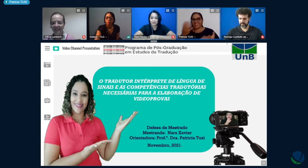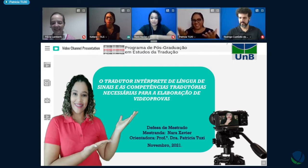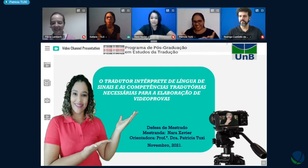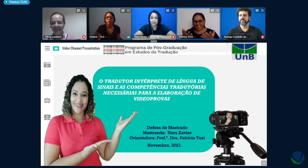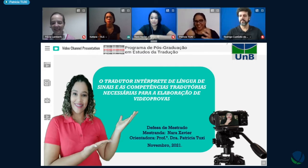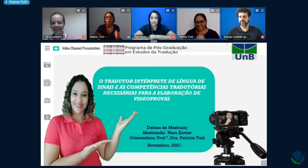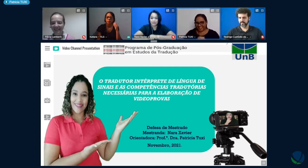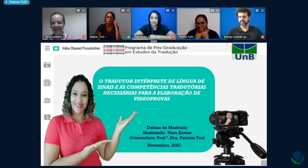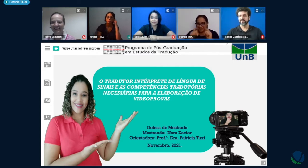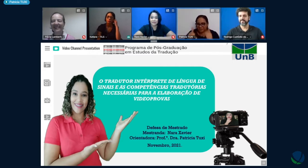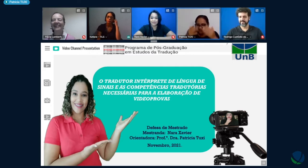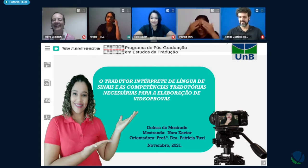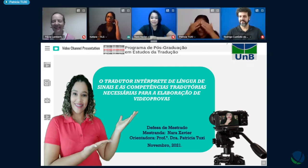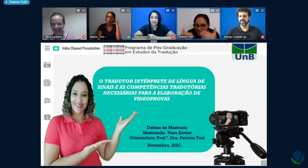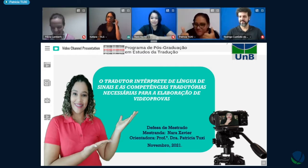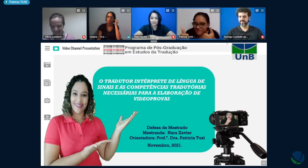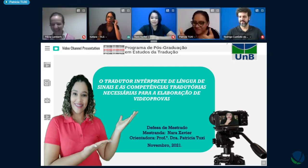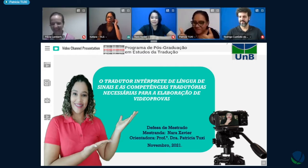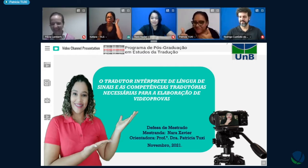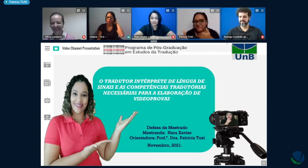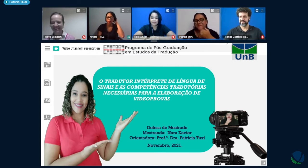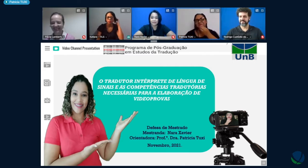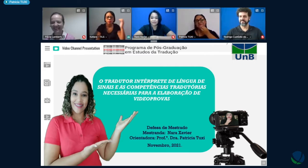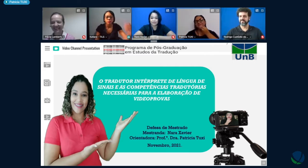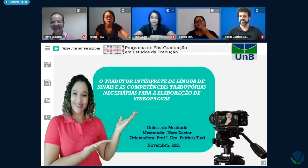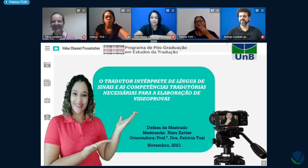prazer estar com vocês aqui.